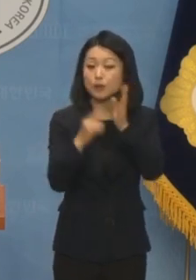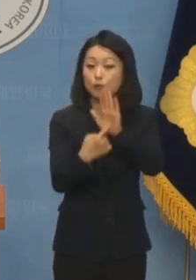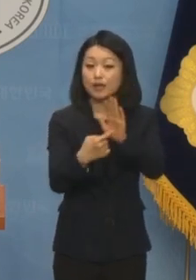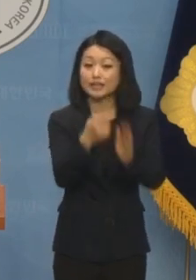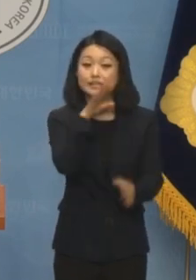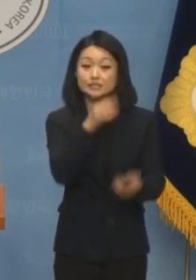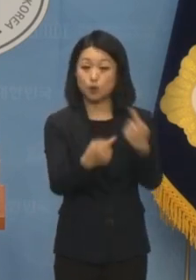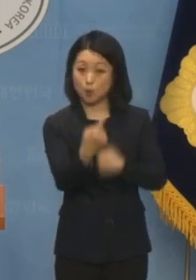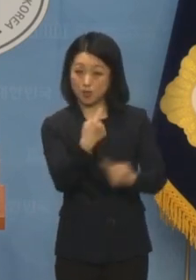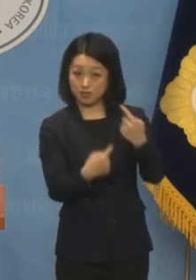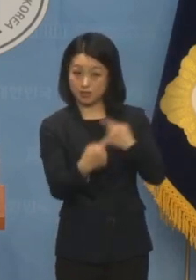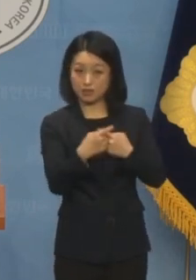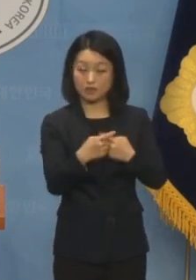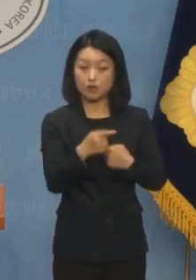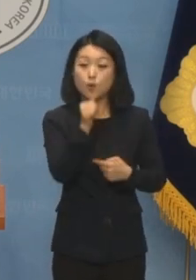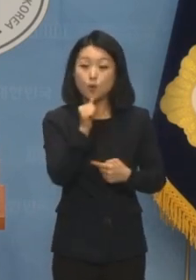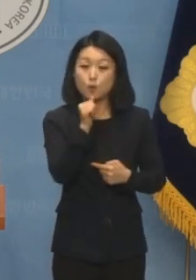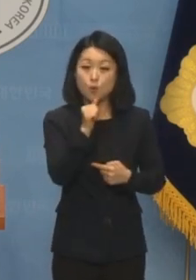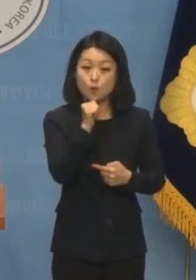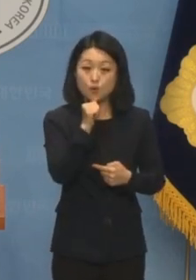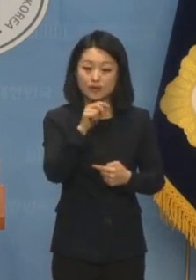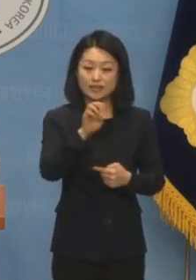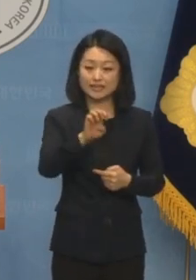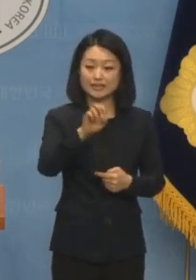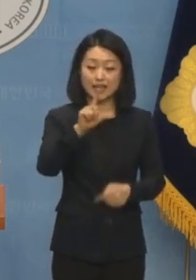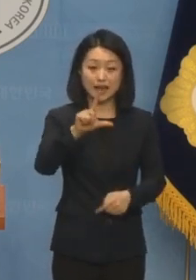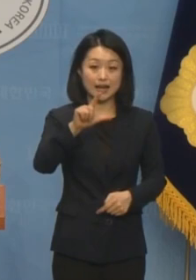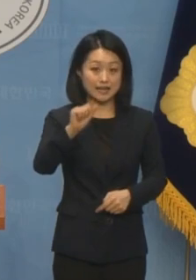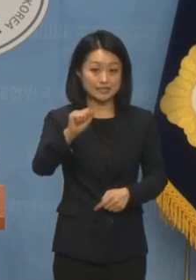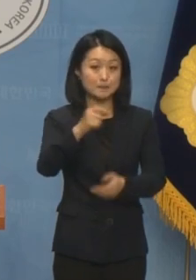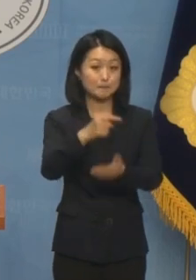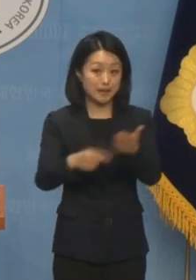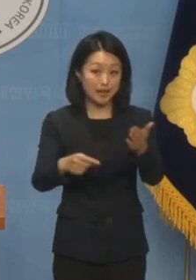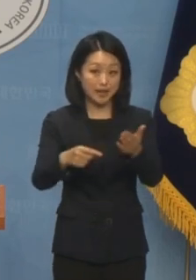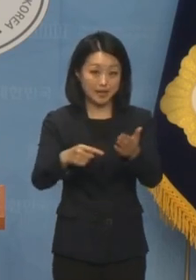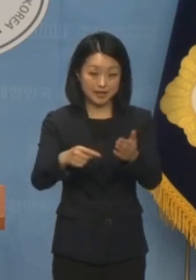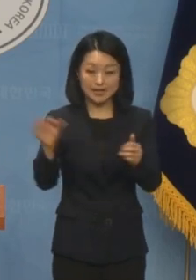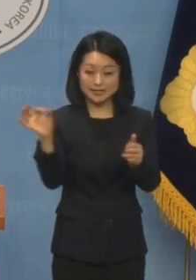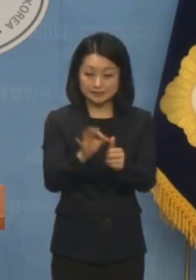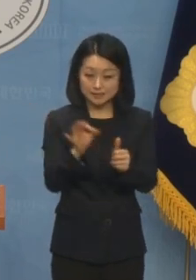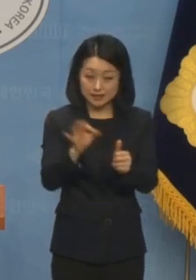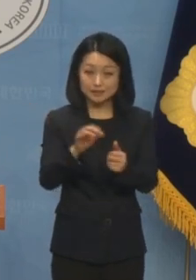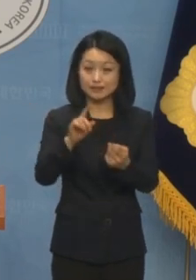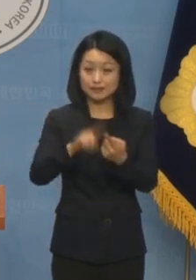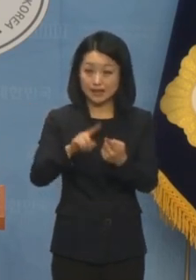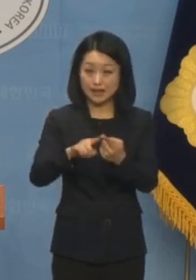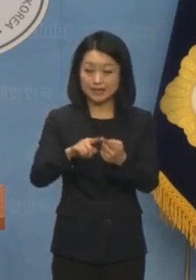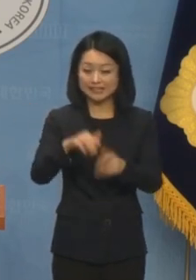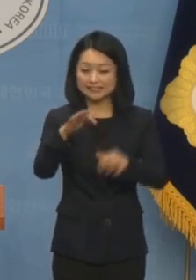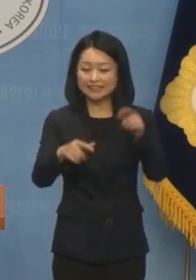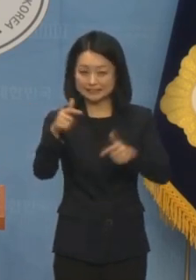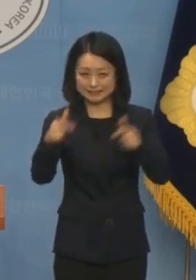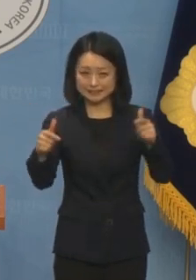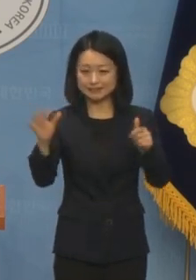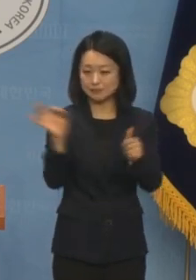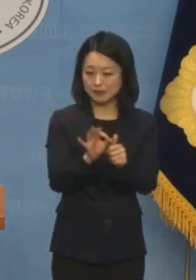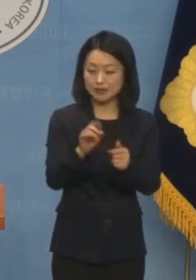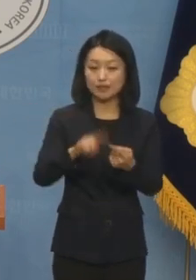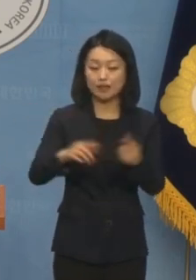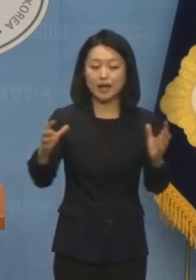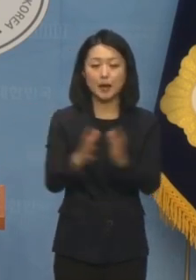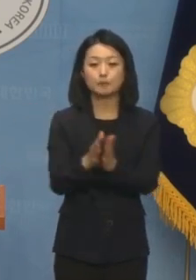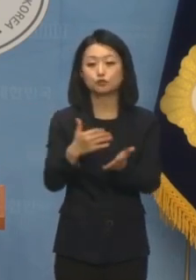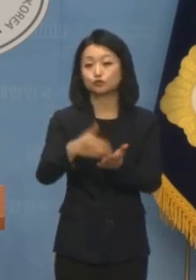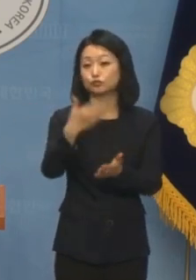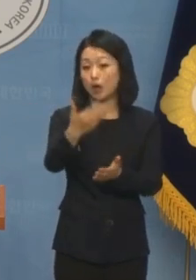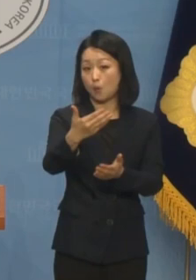청원은 홍콩 ELS 사태에 대한 피해 차등 배상한 철해 요청에 관한 청원 등 총 아홉 건으로